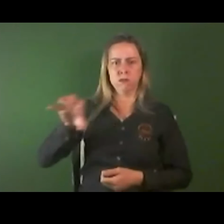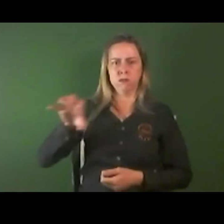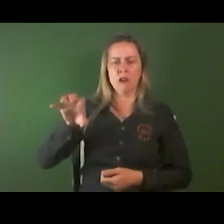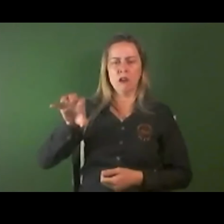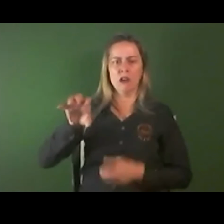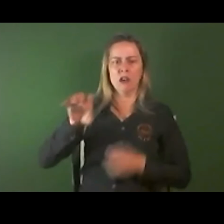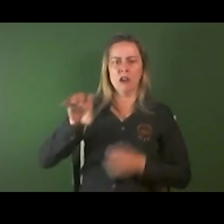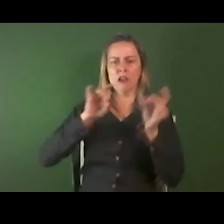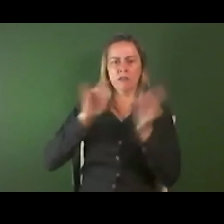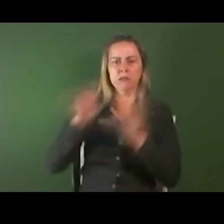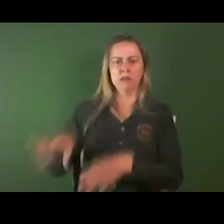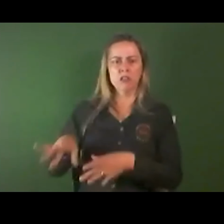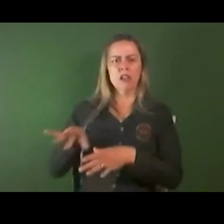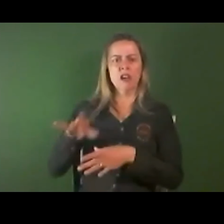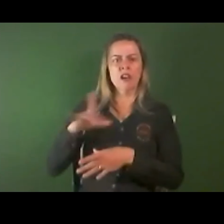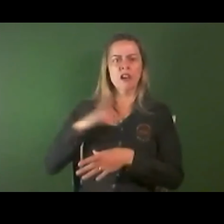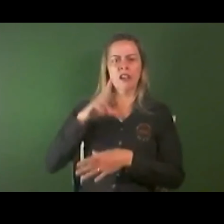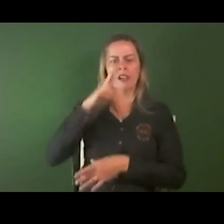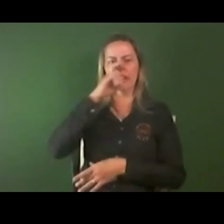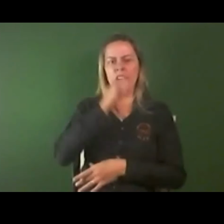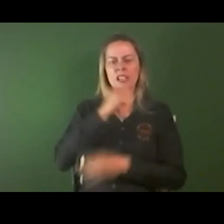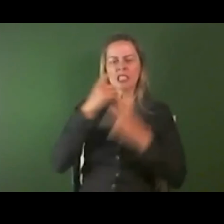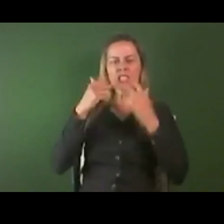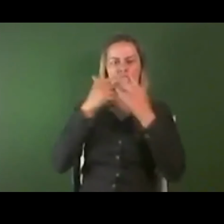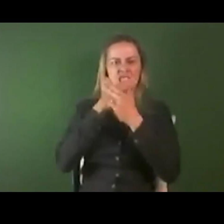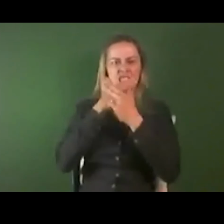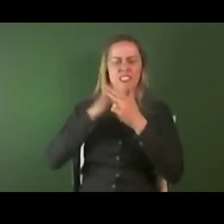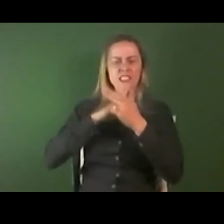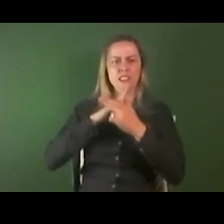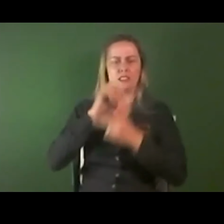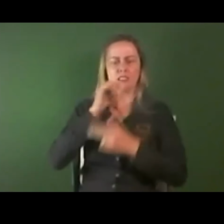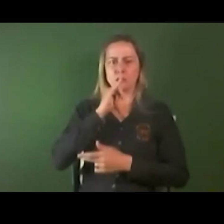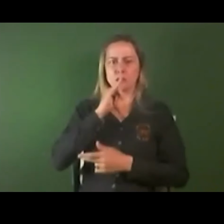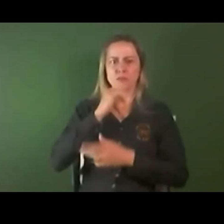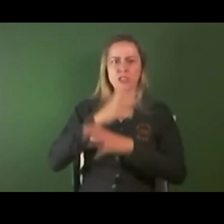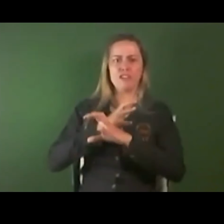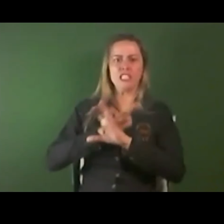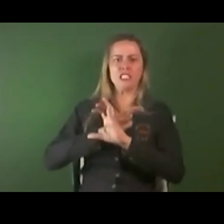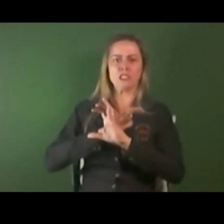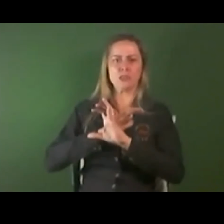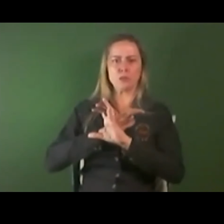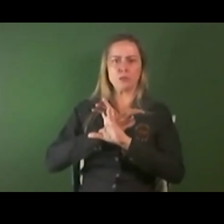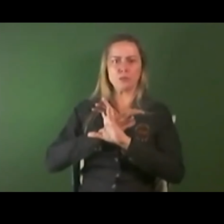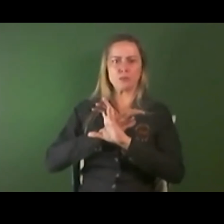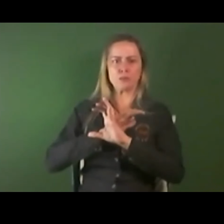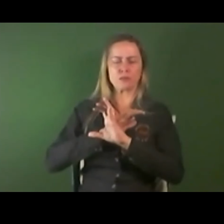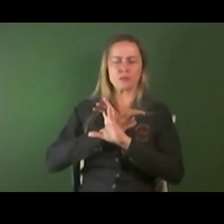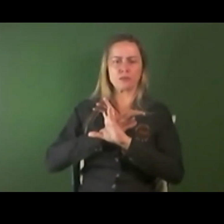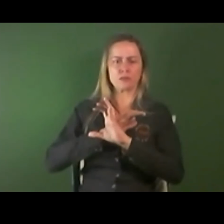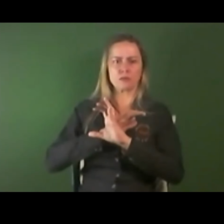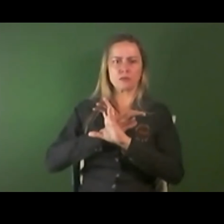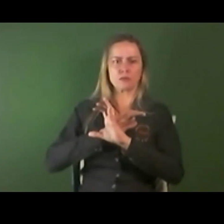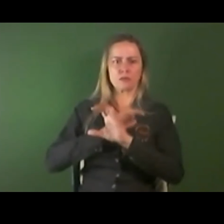Bienal, ele tem fortes críticas ao vazio e a profunda conexão da arte contemporânea da